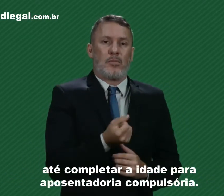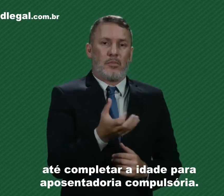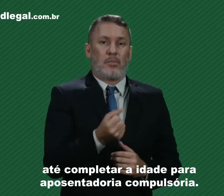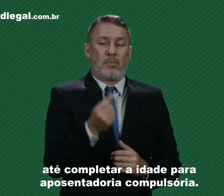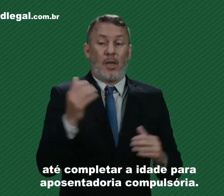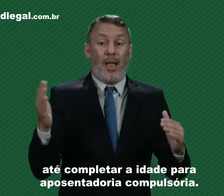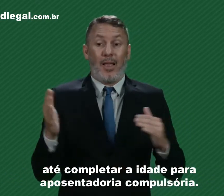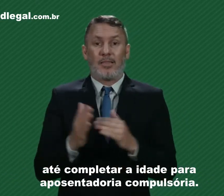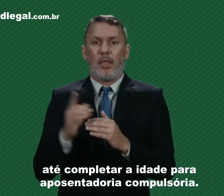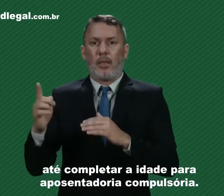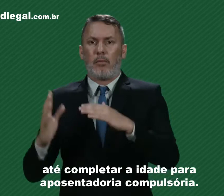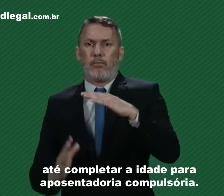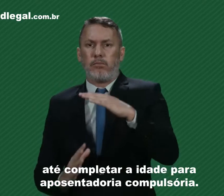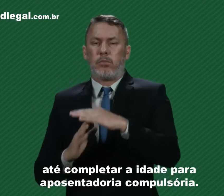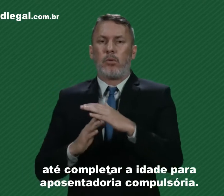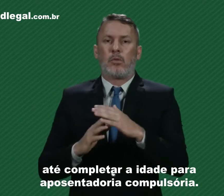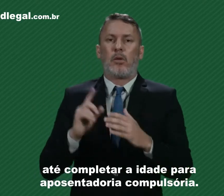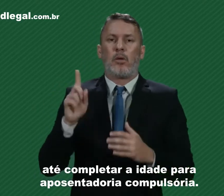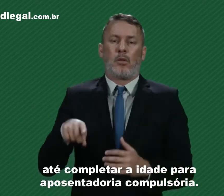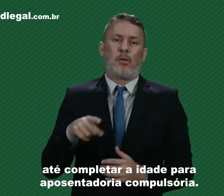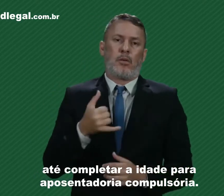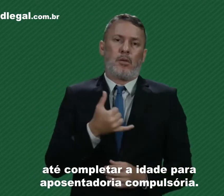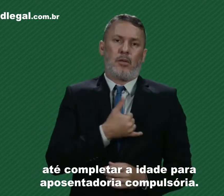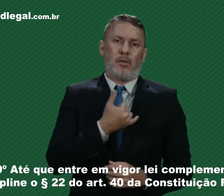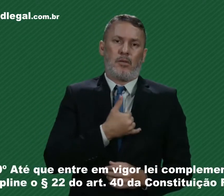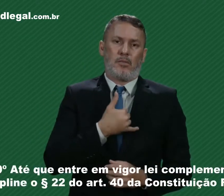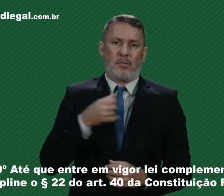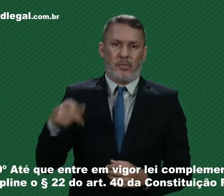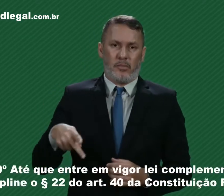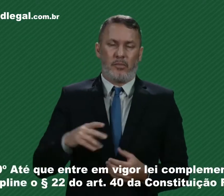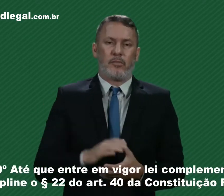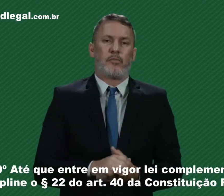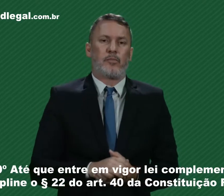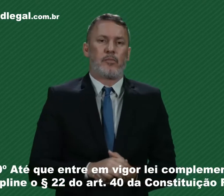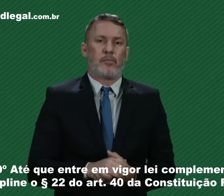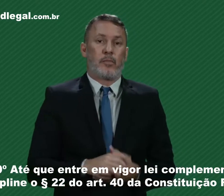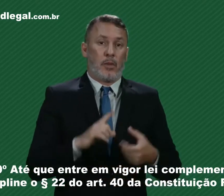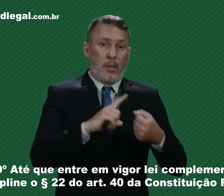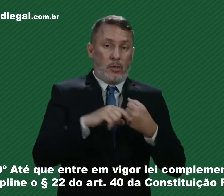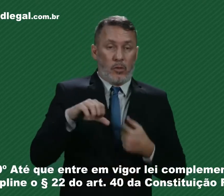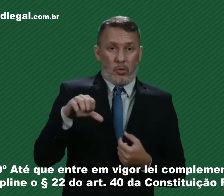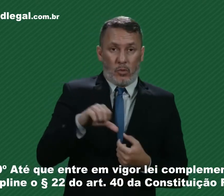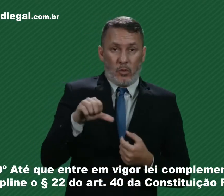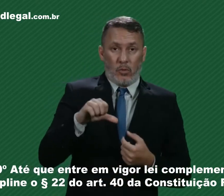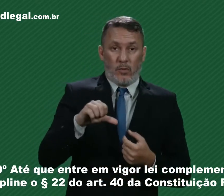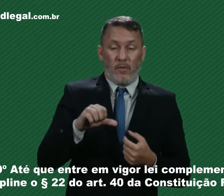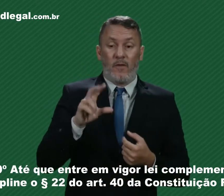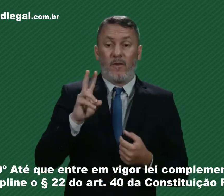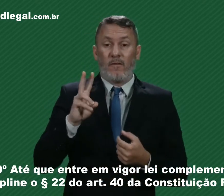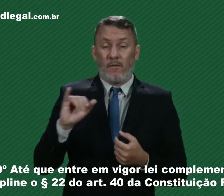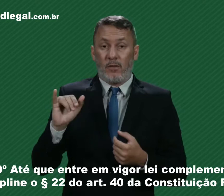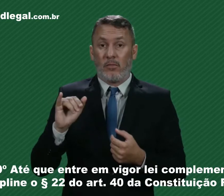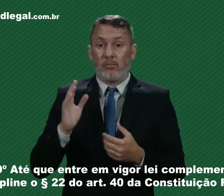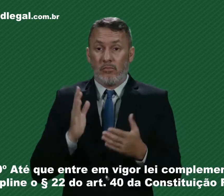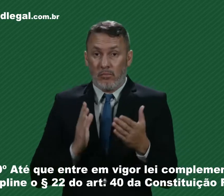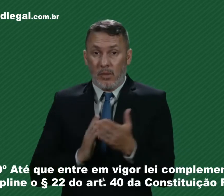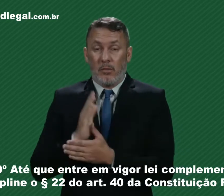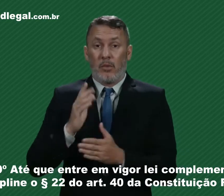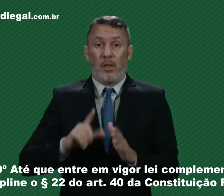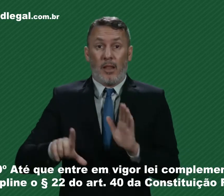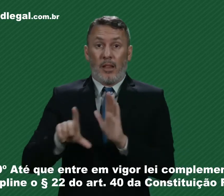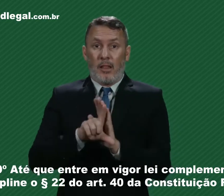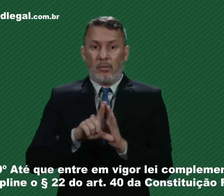até completar a idade para a aposentadoria compulsória. Artigo 9º. Até que entre em vigor lei complementar que